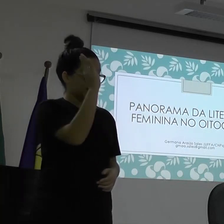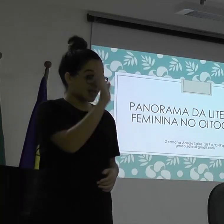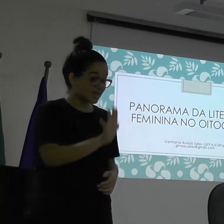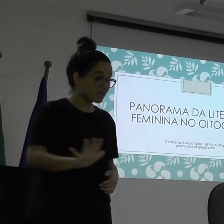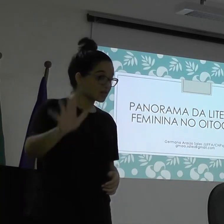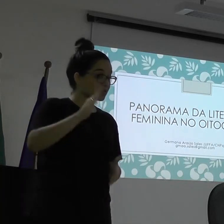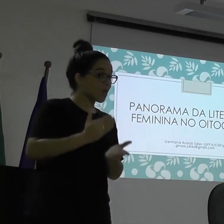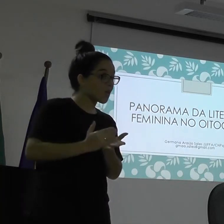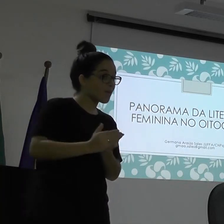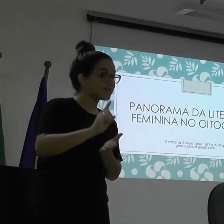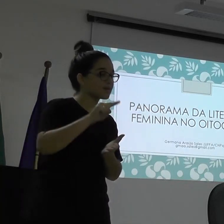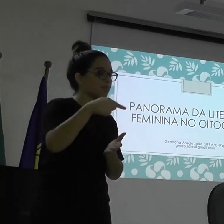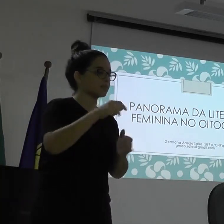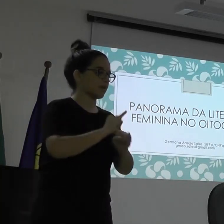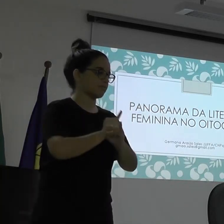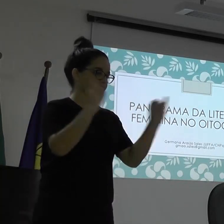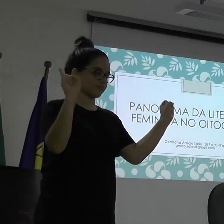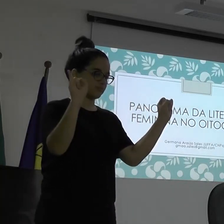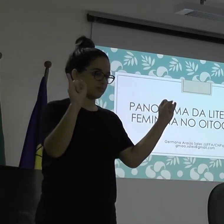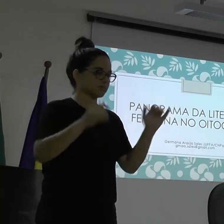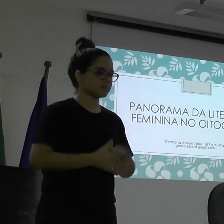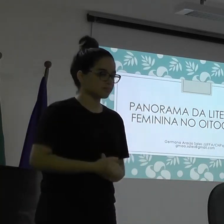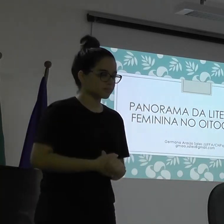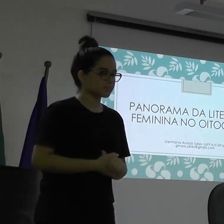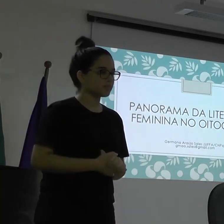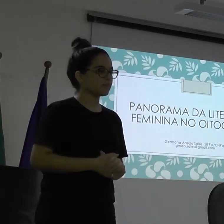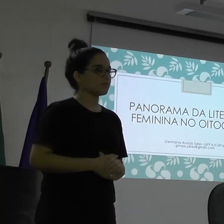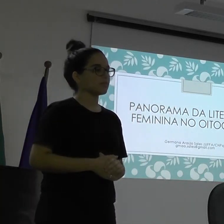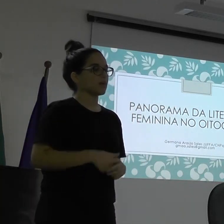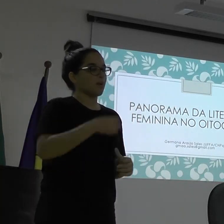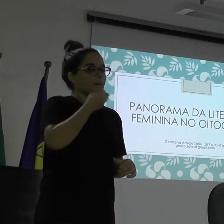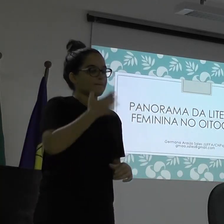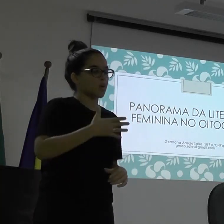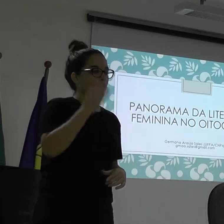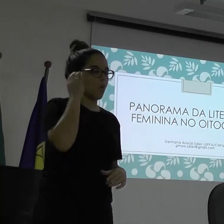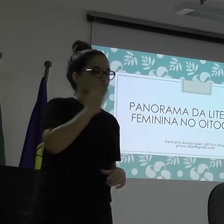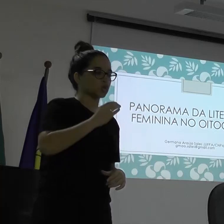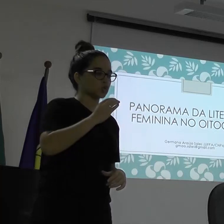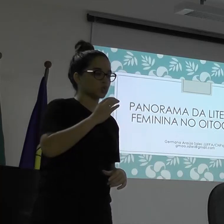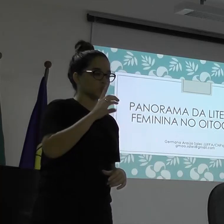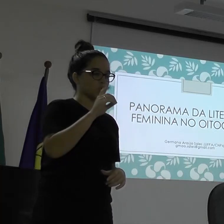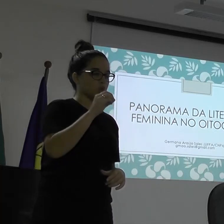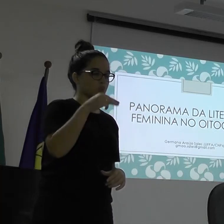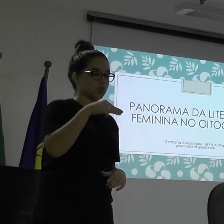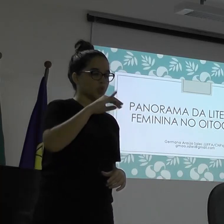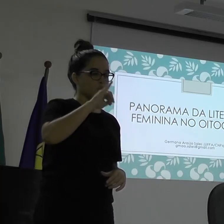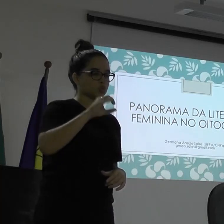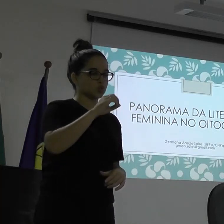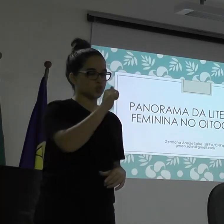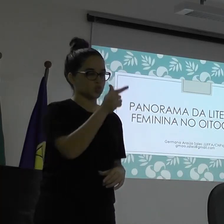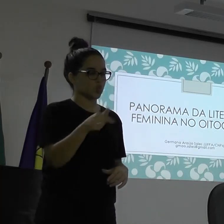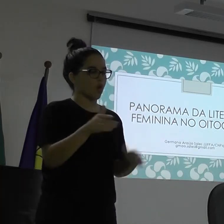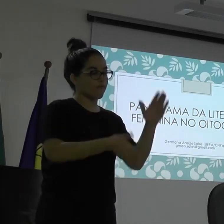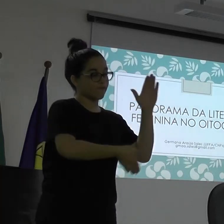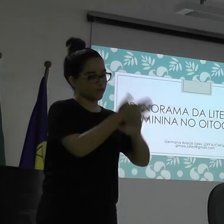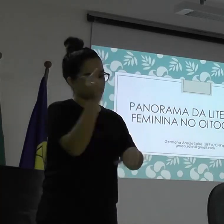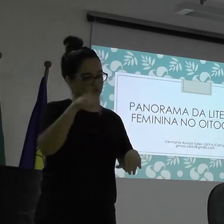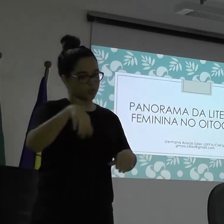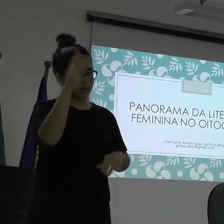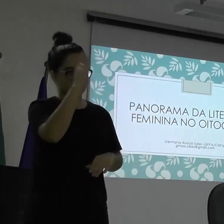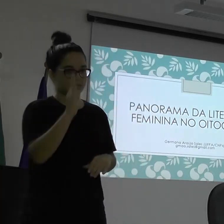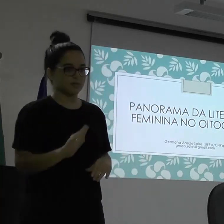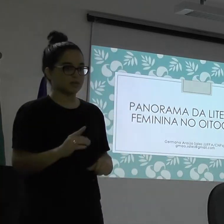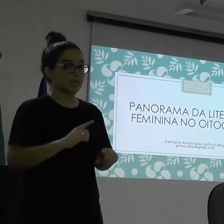começa depois da independência. Felizmente, Dom João teve que fugir para cá, porque se não tivesse fugido, eu não sei